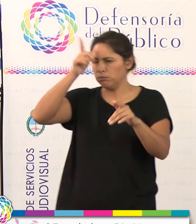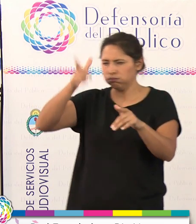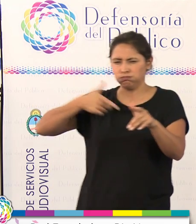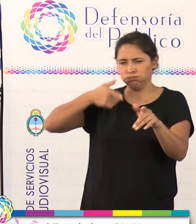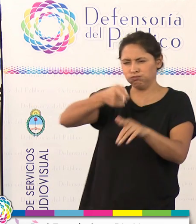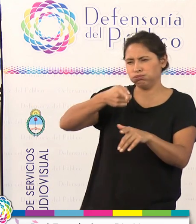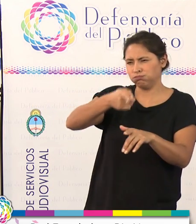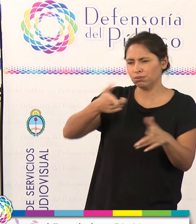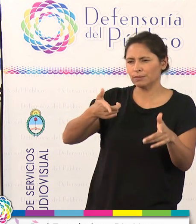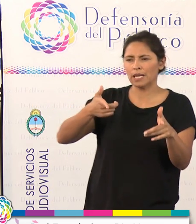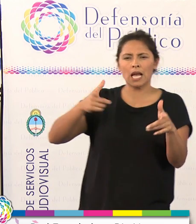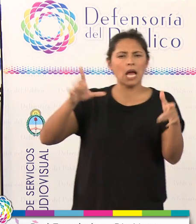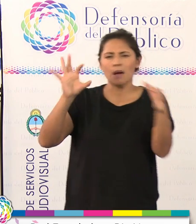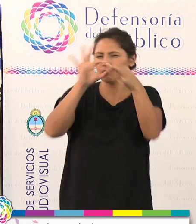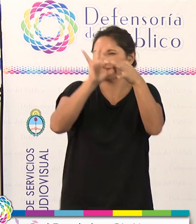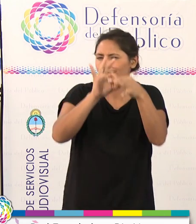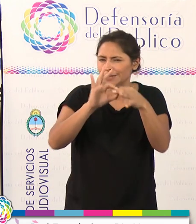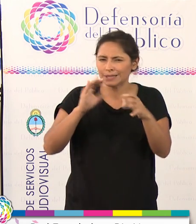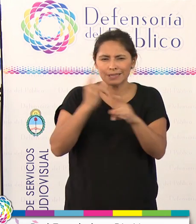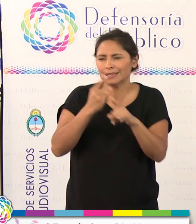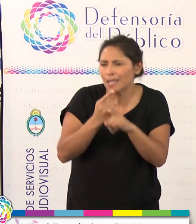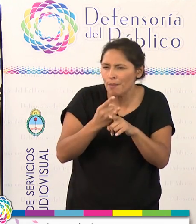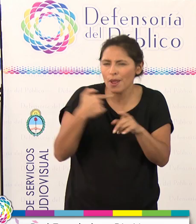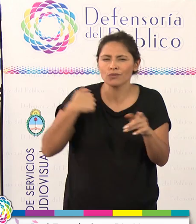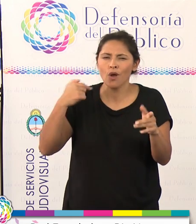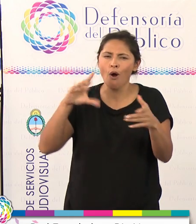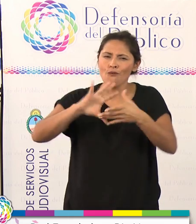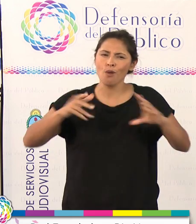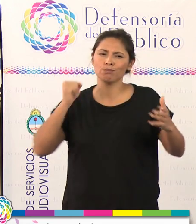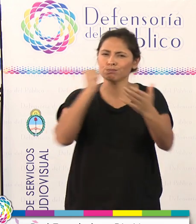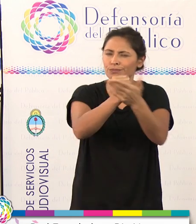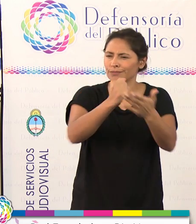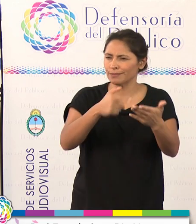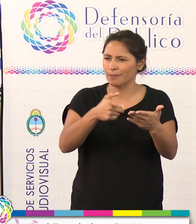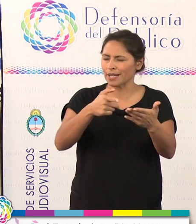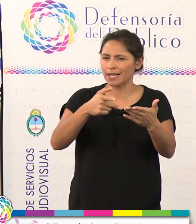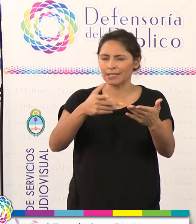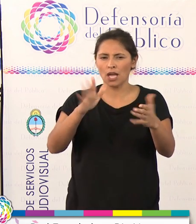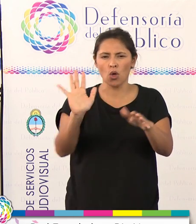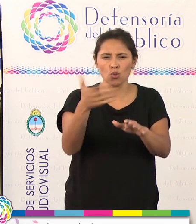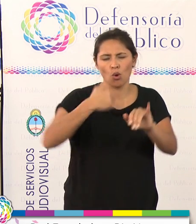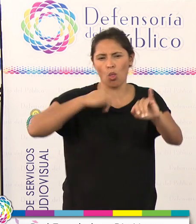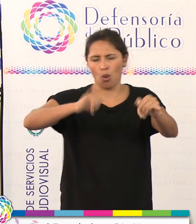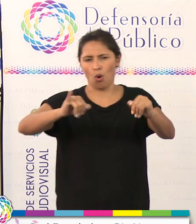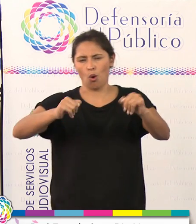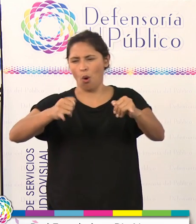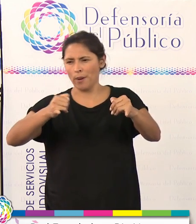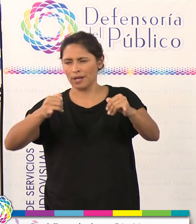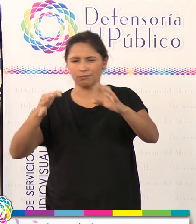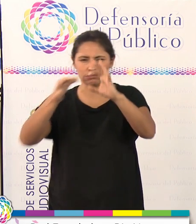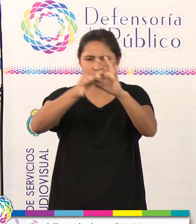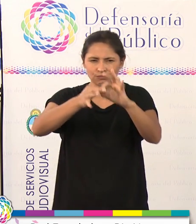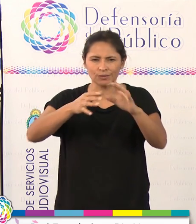en los medios, a los jóvenes con el delito se los estigmatiza cotidianamente. Y fundamentalmente a raíz de